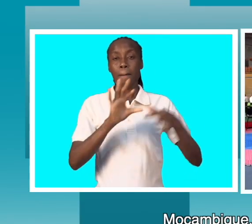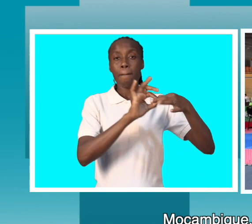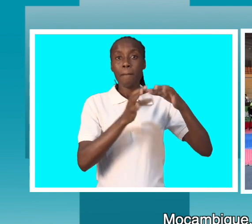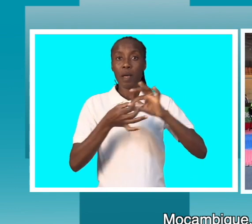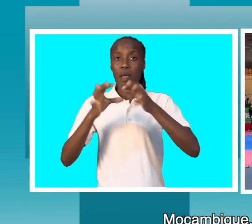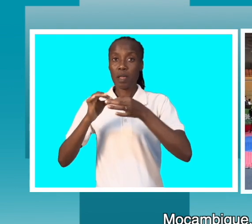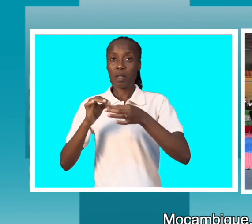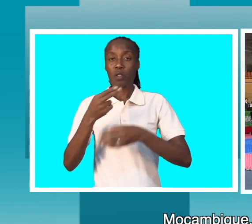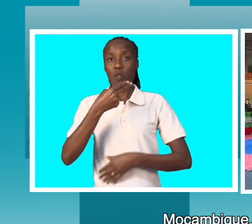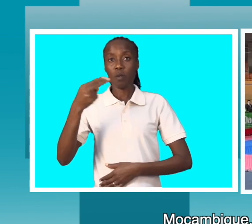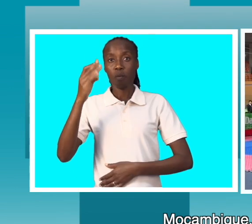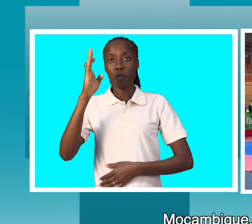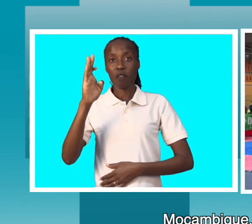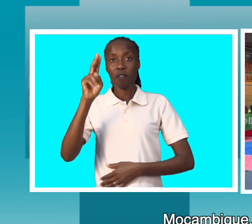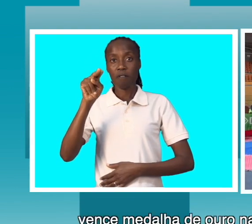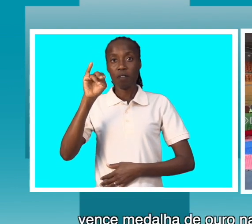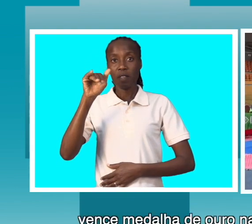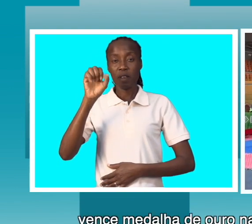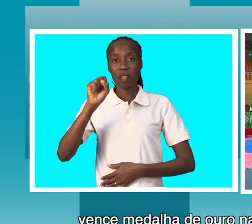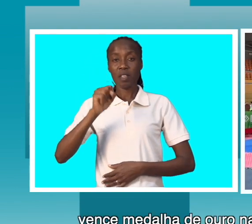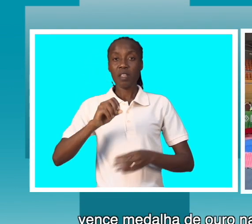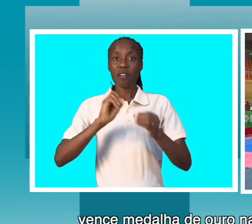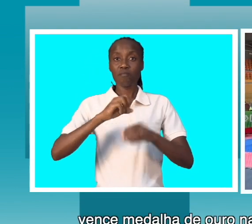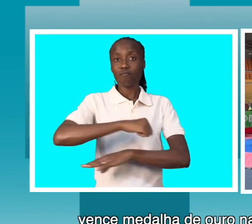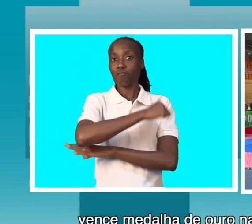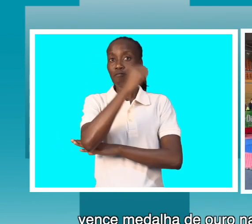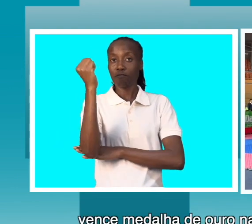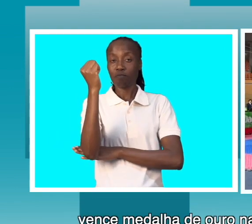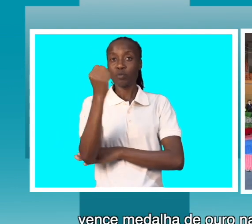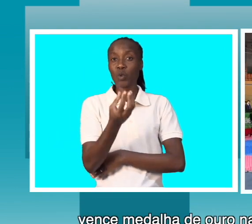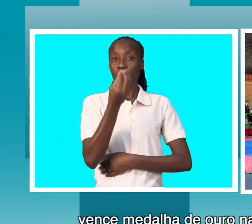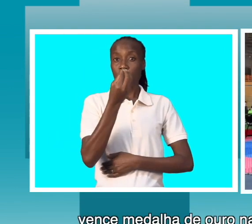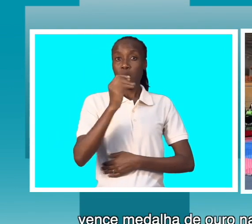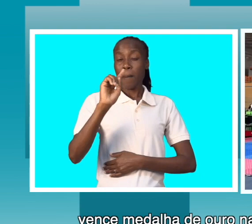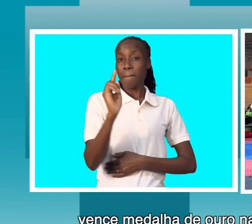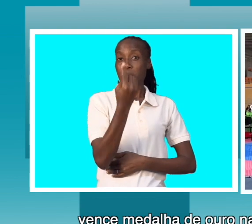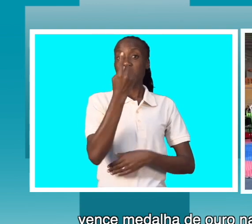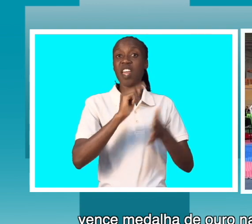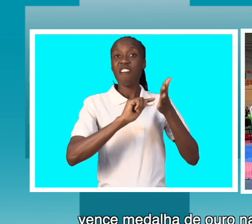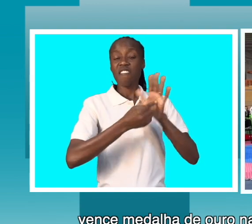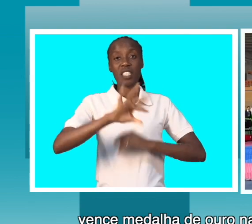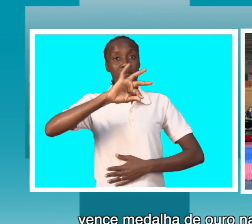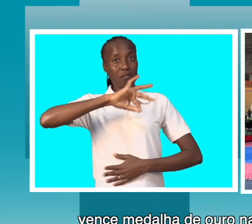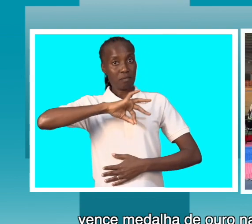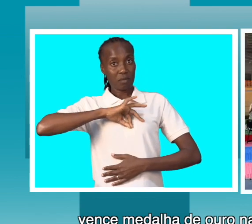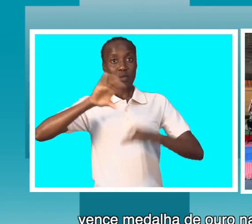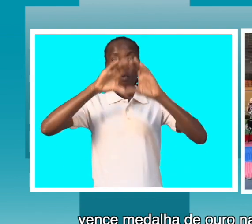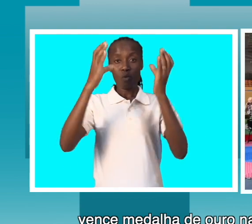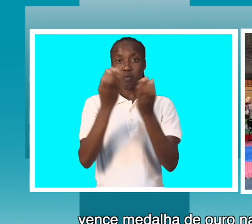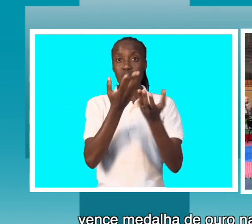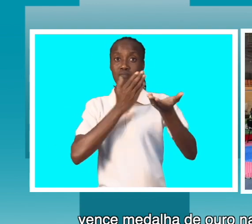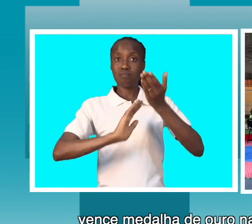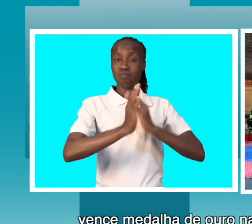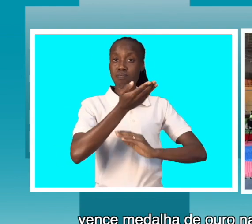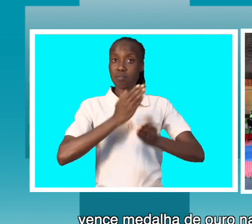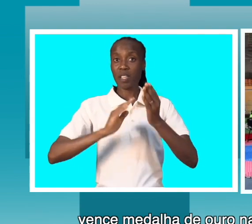paraolímpico Fanias Cláudio, vence medalha de ouro na 21ª edição do Campeonato do Mundo de